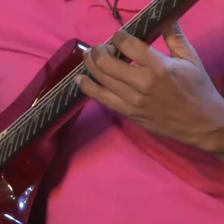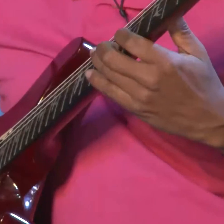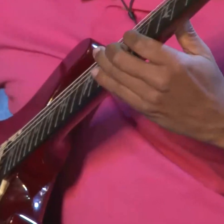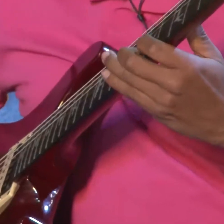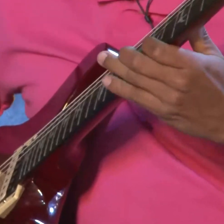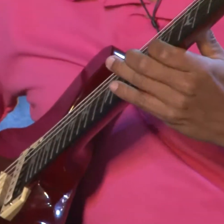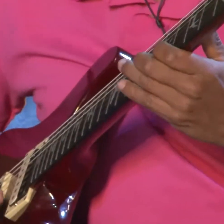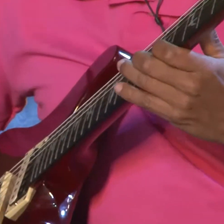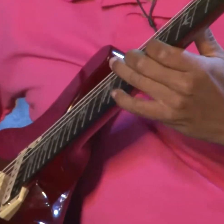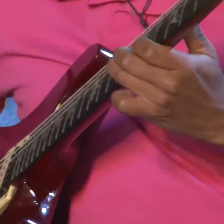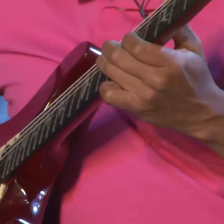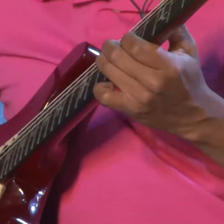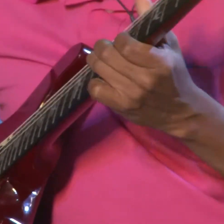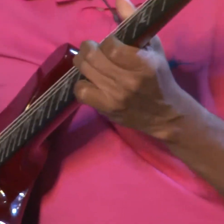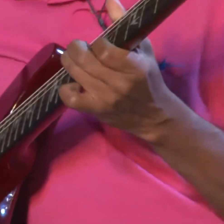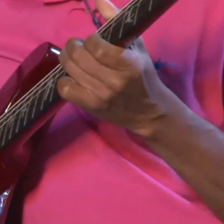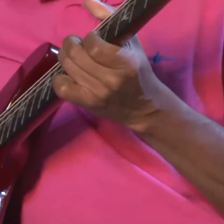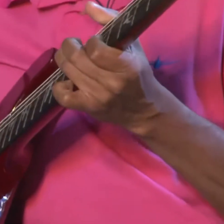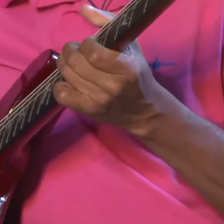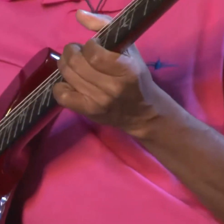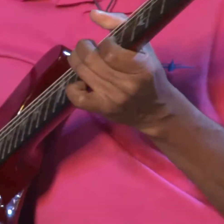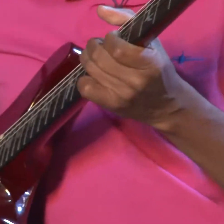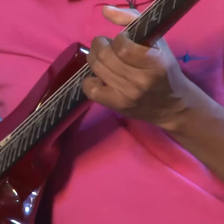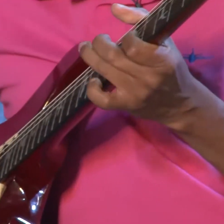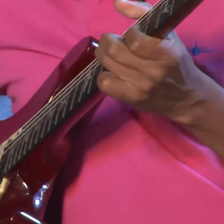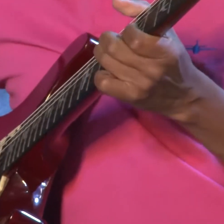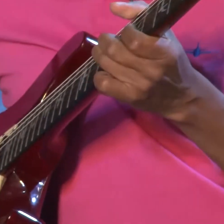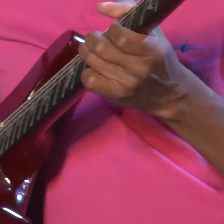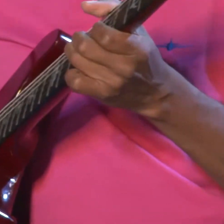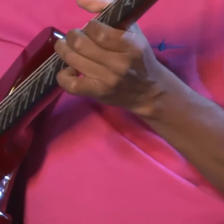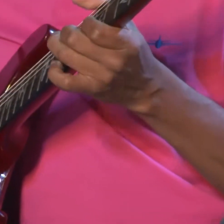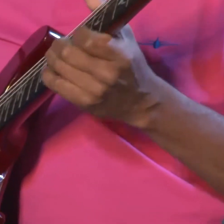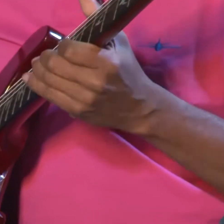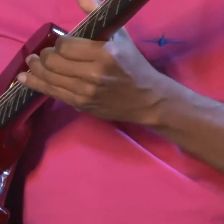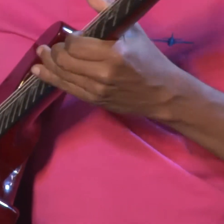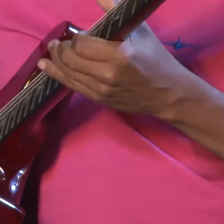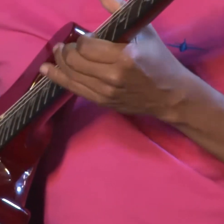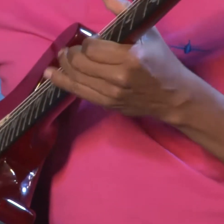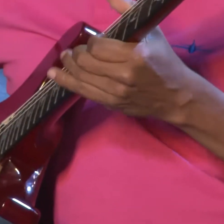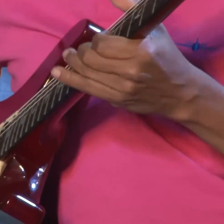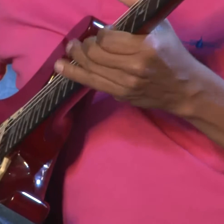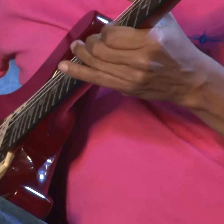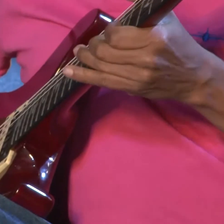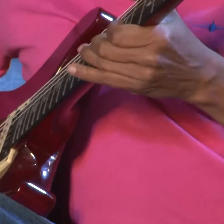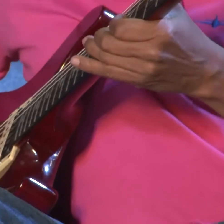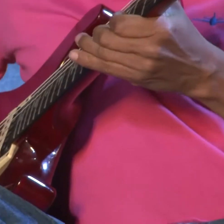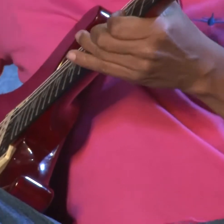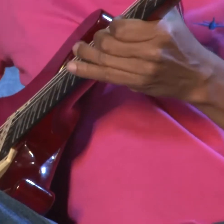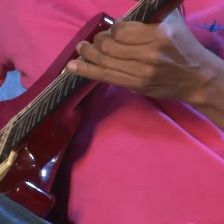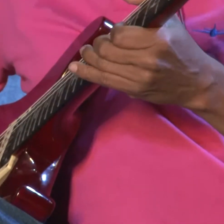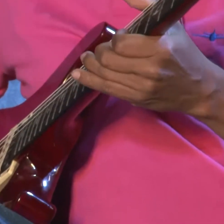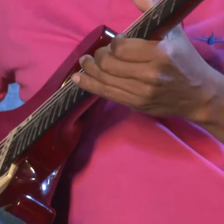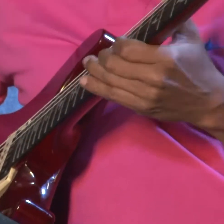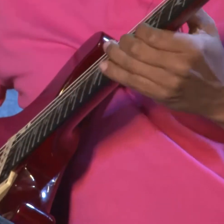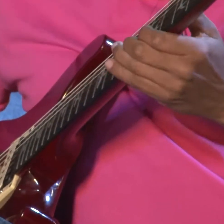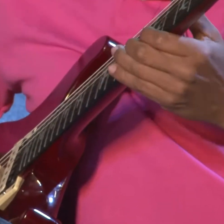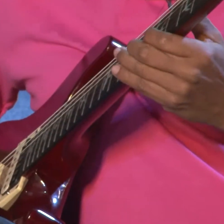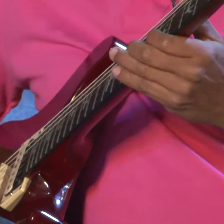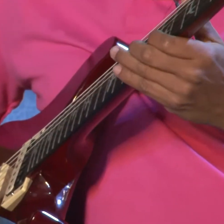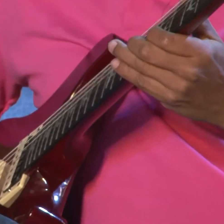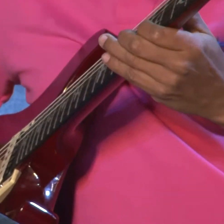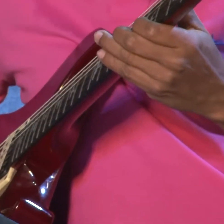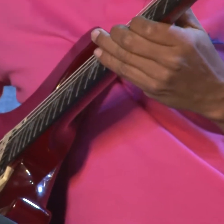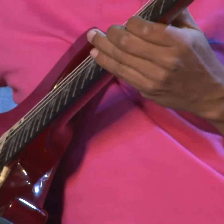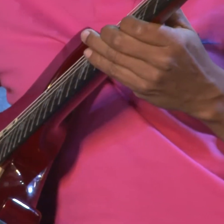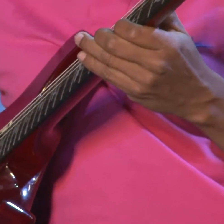Deixa tudo, deixa para tudo trás. Breve o Senhor virá e, é ele quem e te